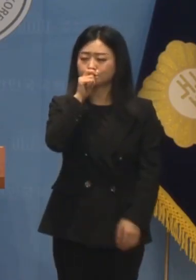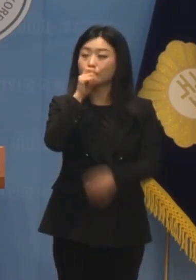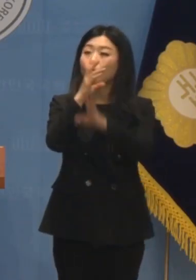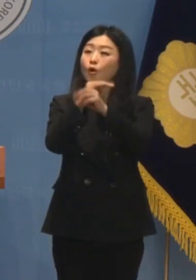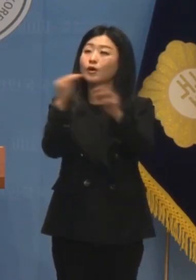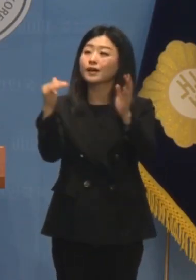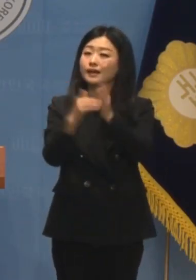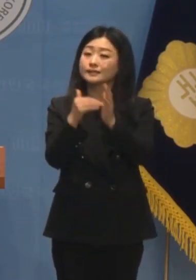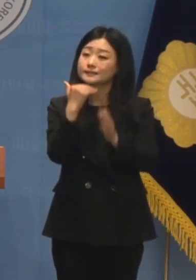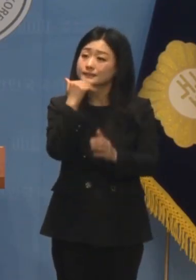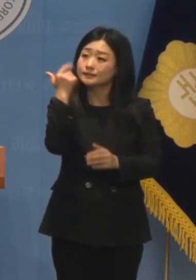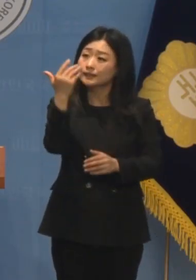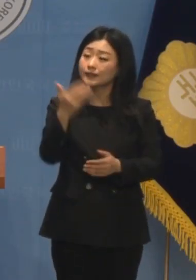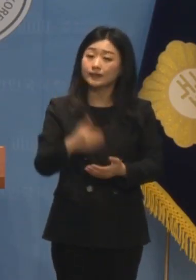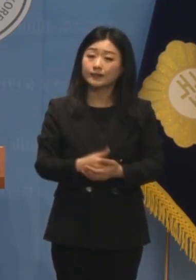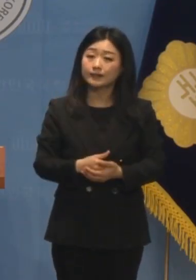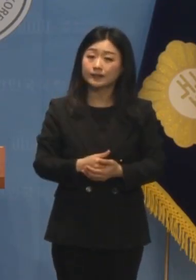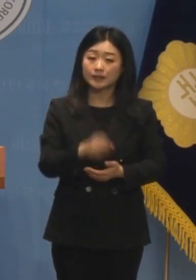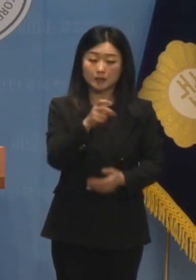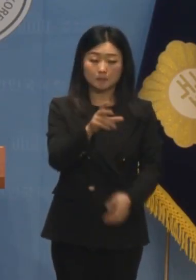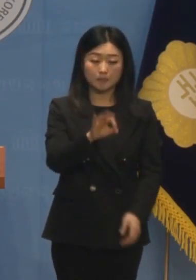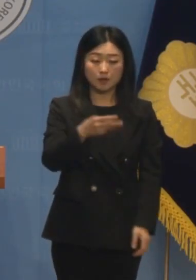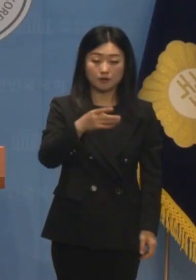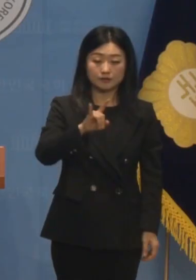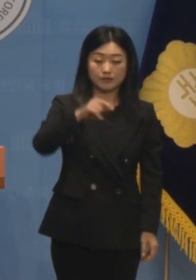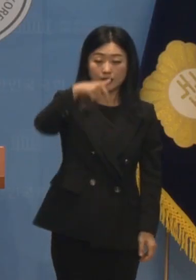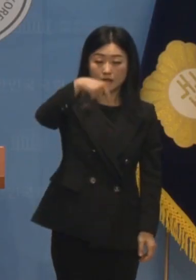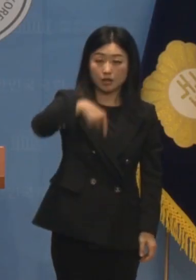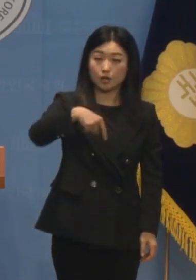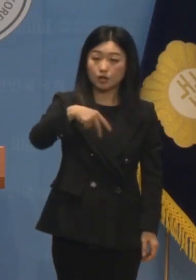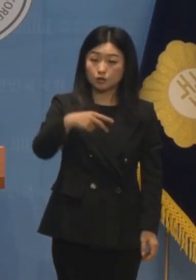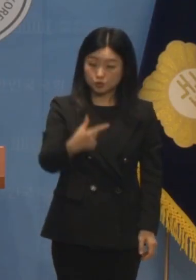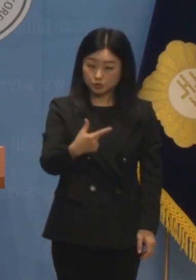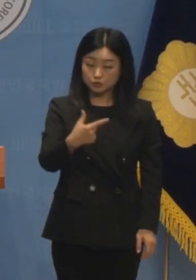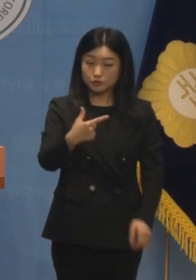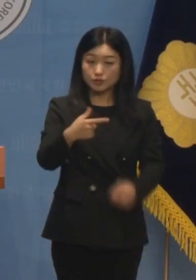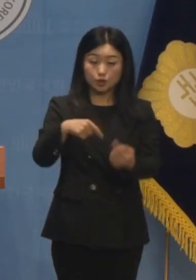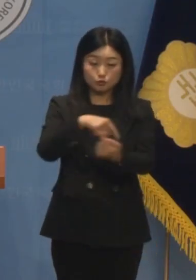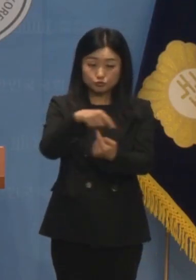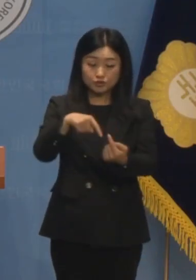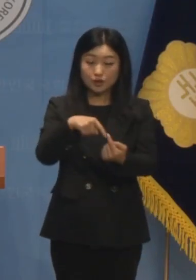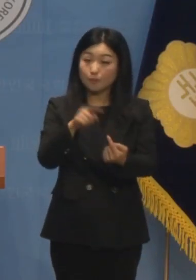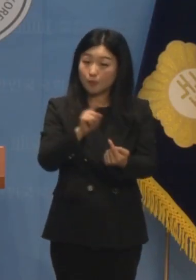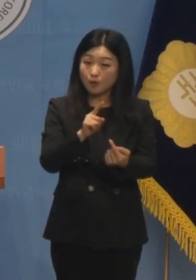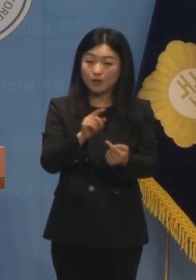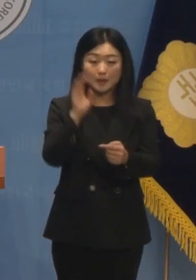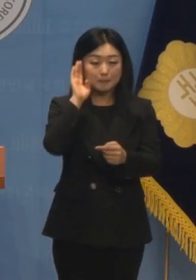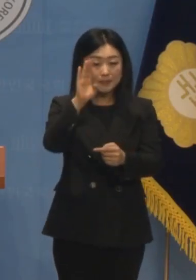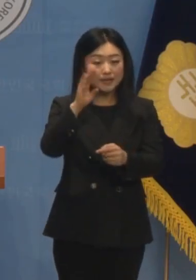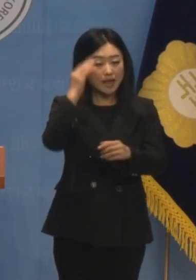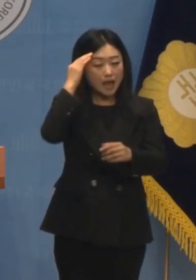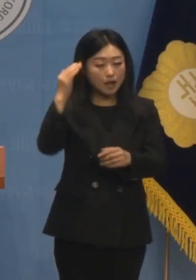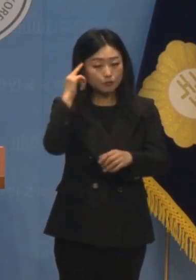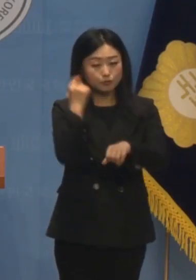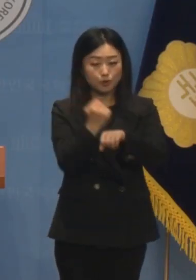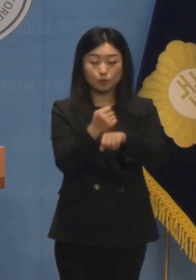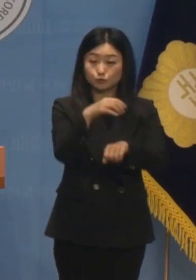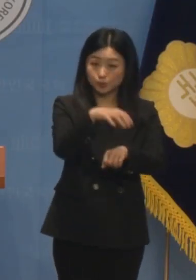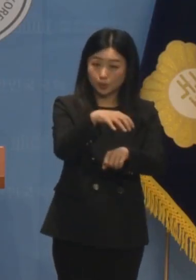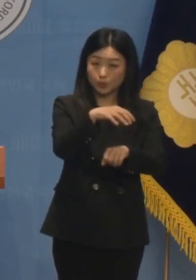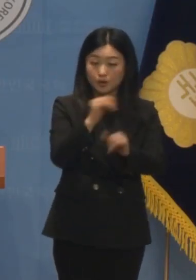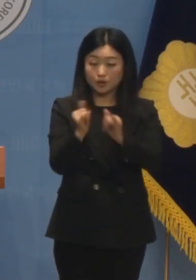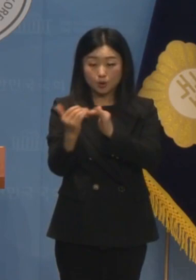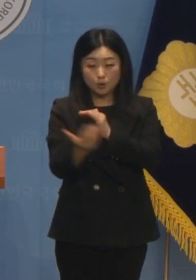셈입니까? 명태균 씨가 실제 운영했던 미래한국연구소와 여론조사